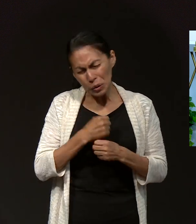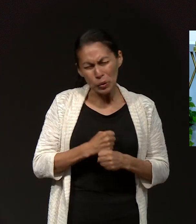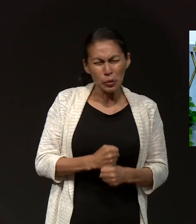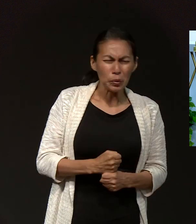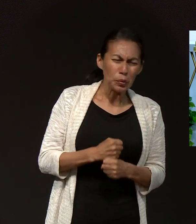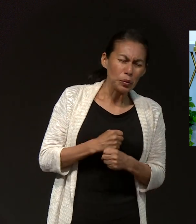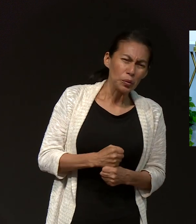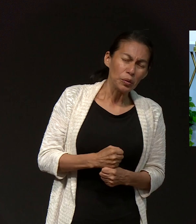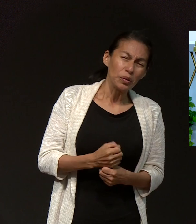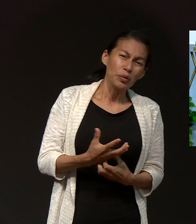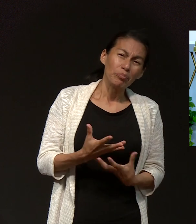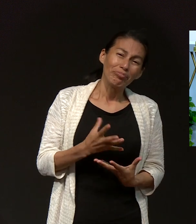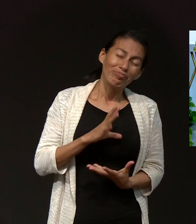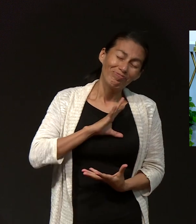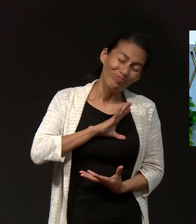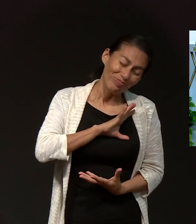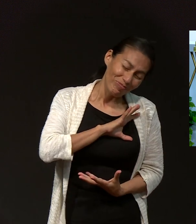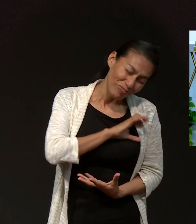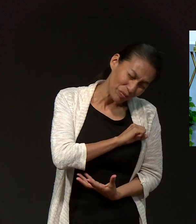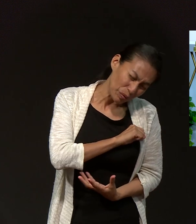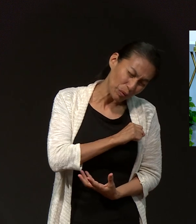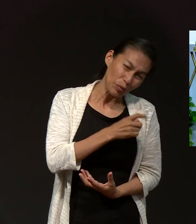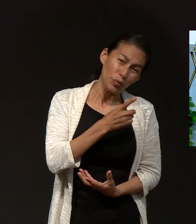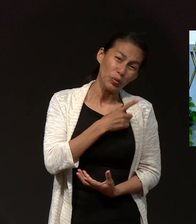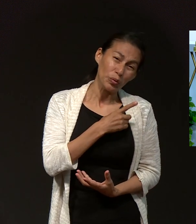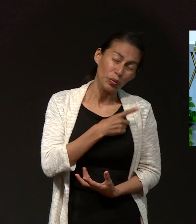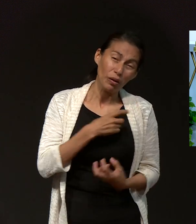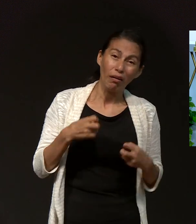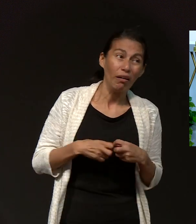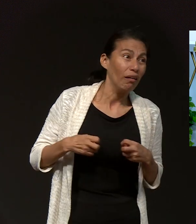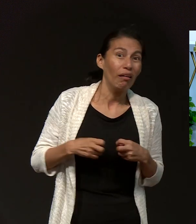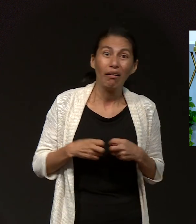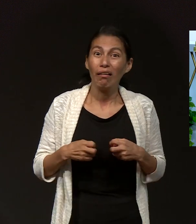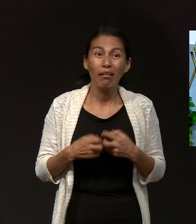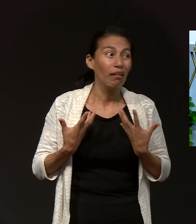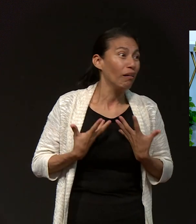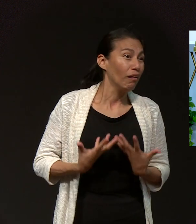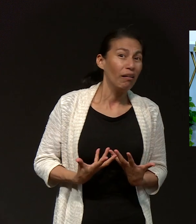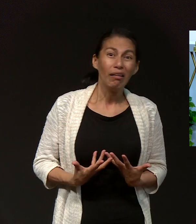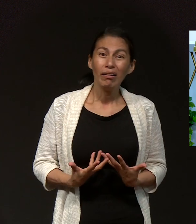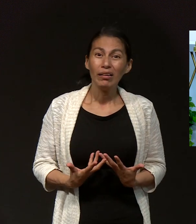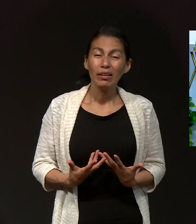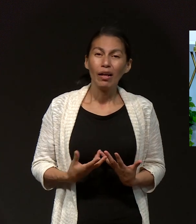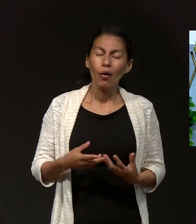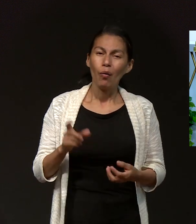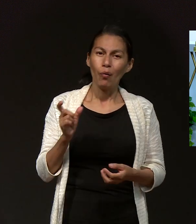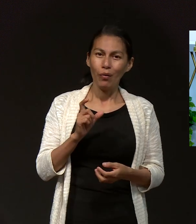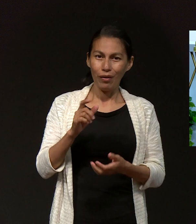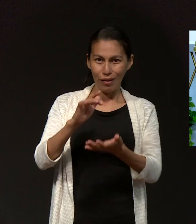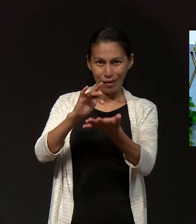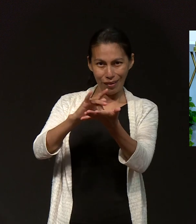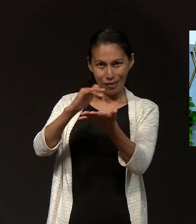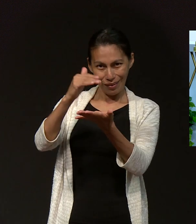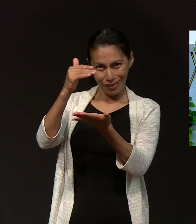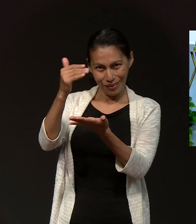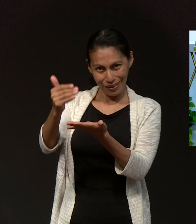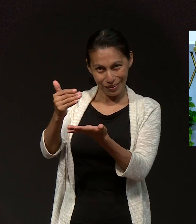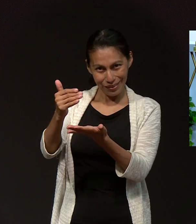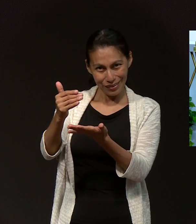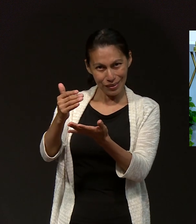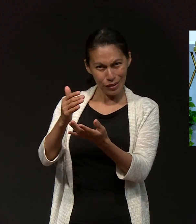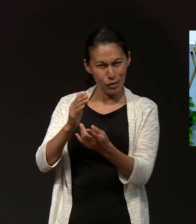angustiado, amargado, en la soledad, desesperado, cuando se centra en el